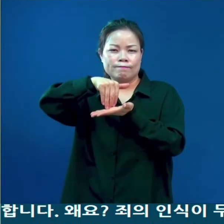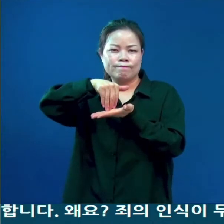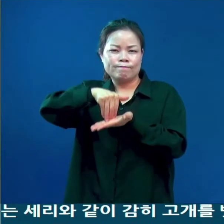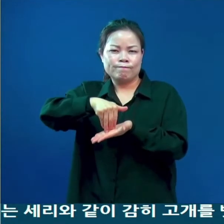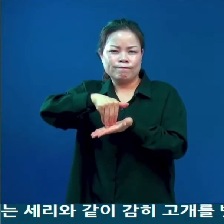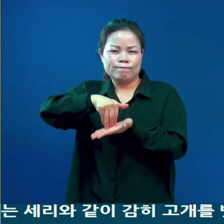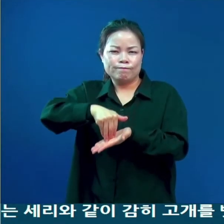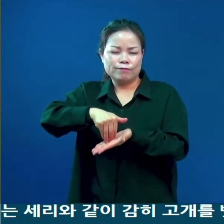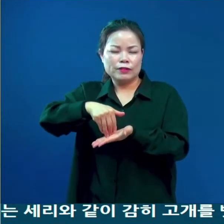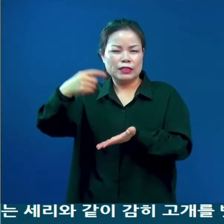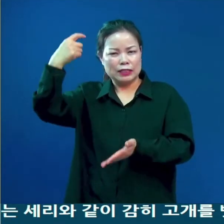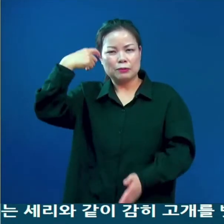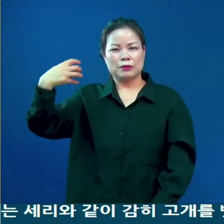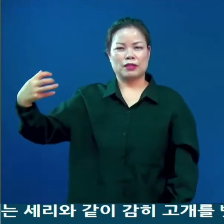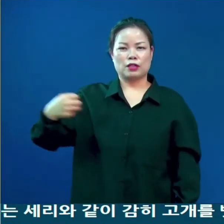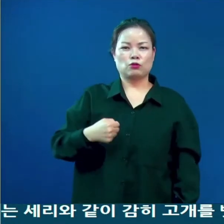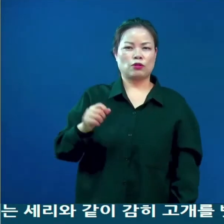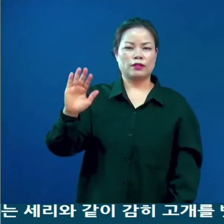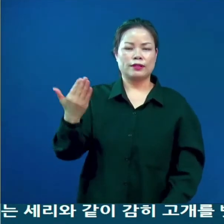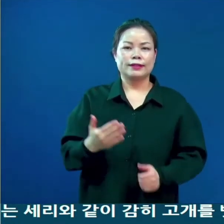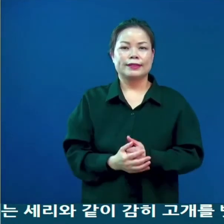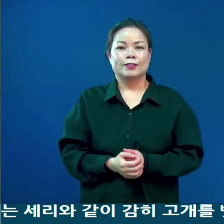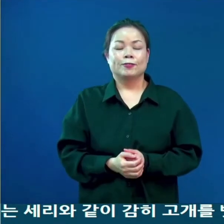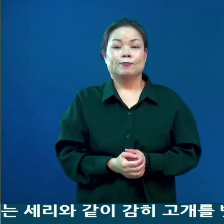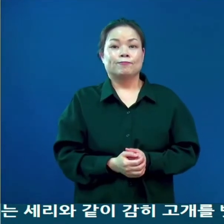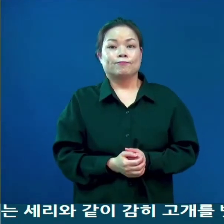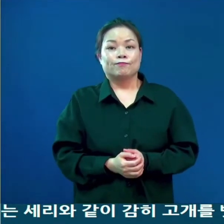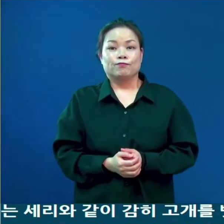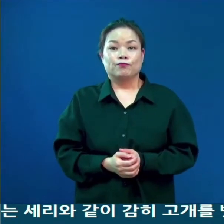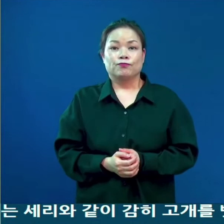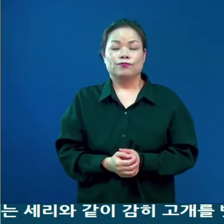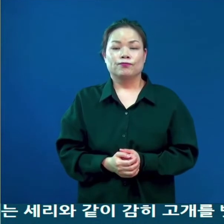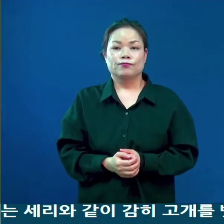이런 걸 가지고 하나님 앞에 나올 수 있어야 되는 거예요.